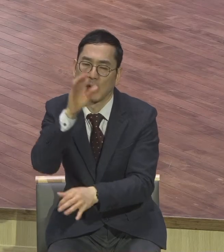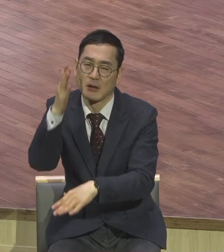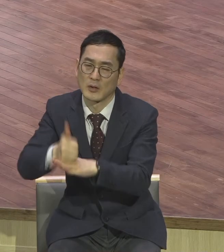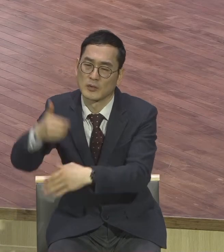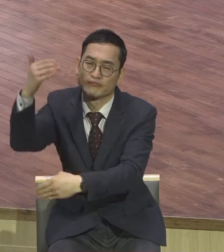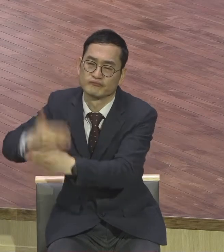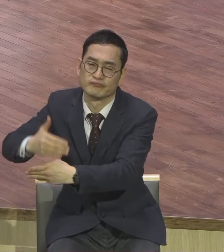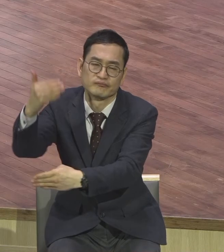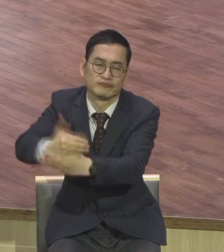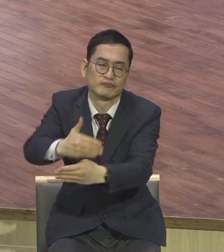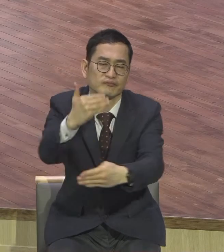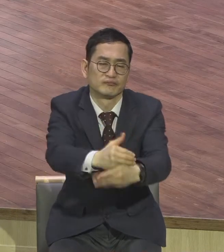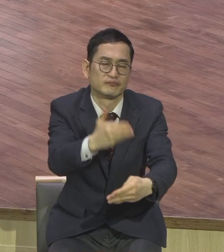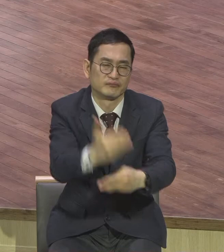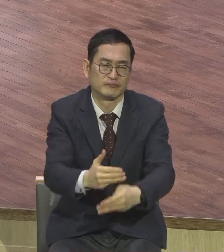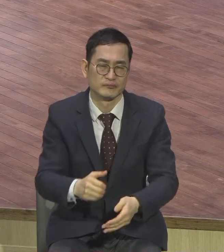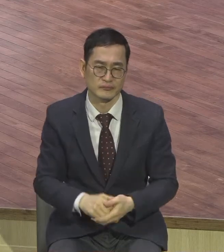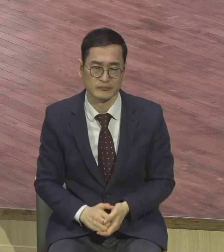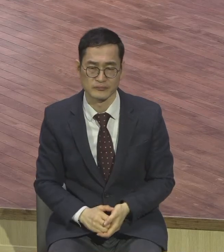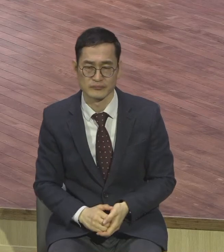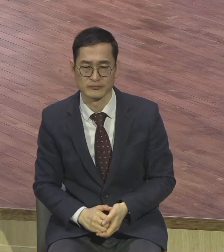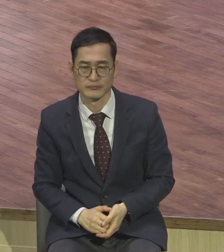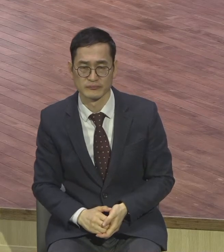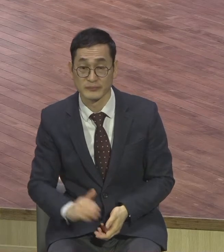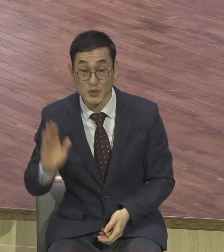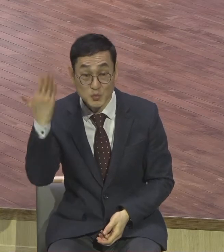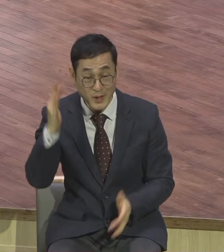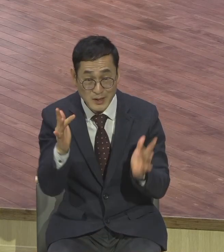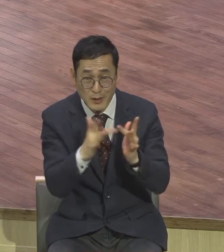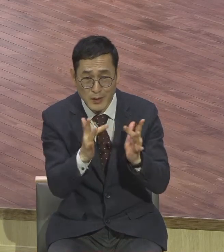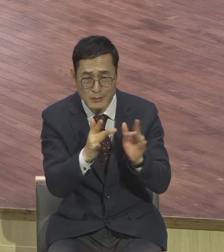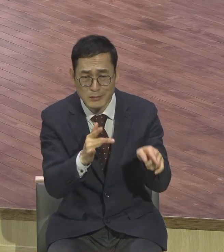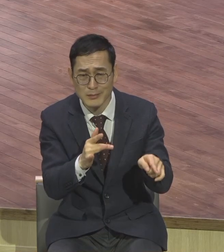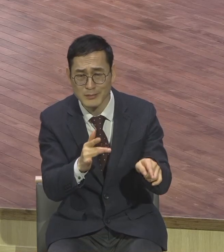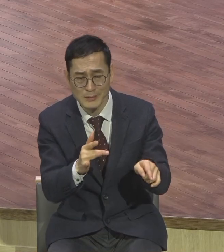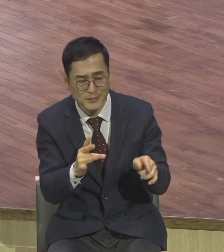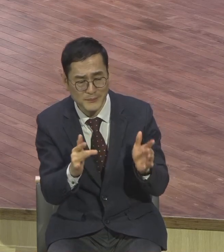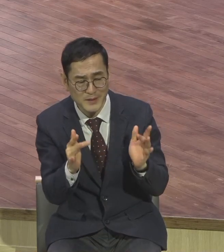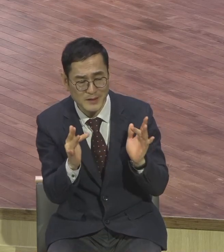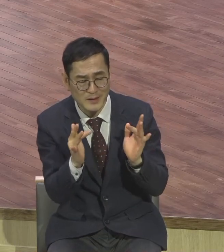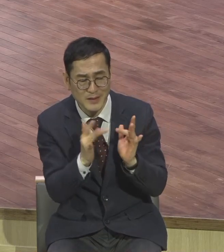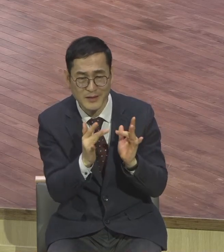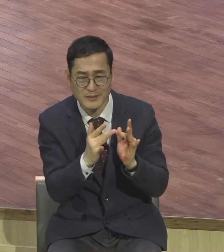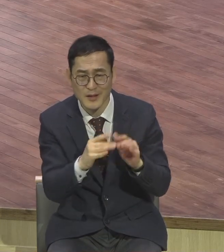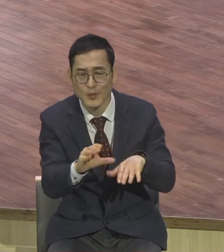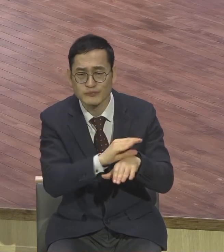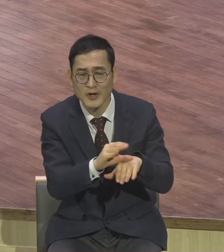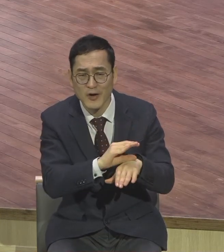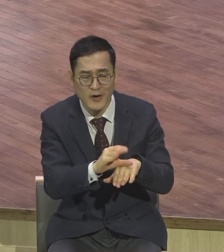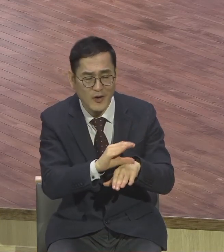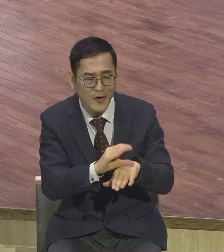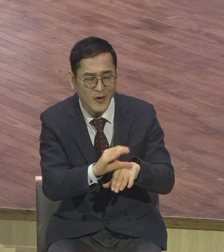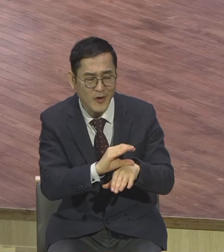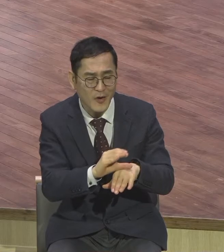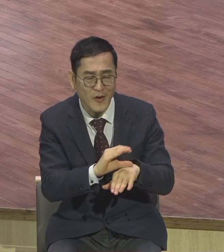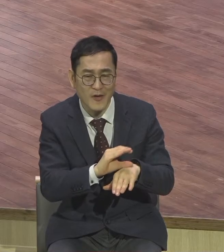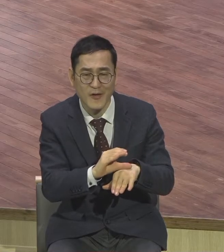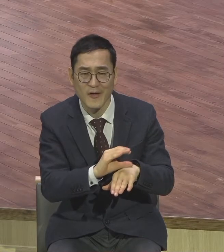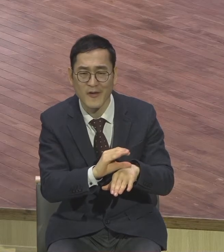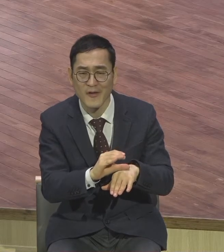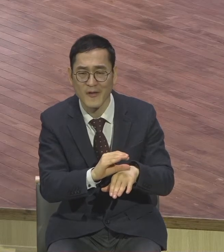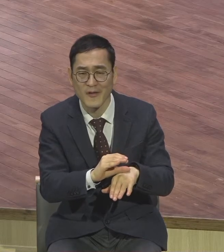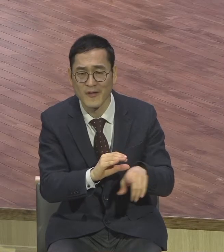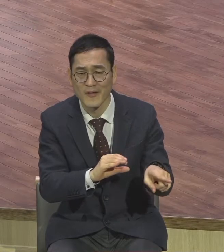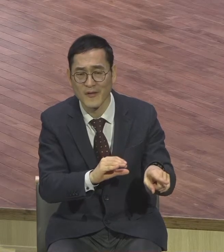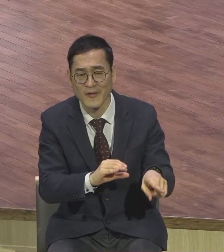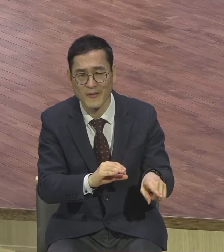헤르메스 이런 세계적인 명품들 유튜브에 컴퓨터에 안 떴어요. 지금은 막 쏟아내고